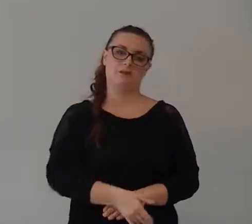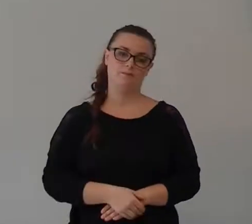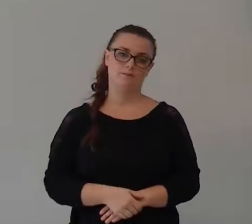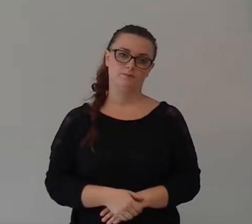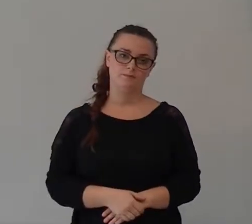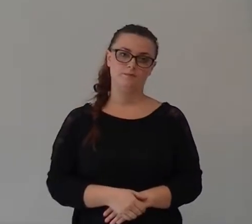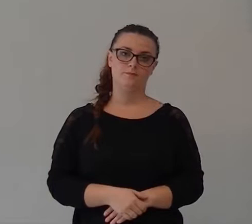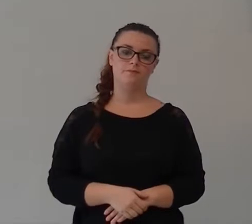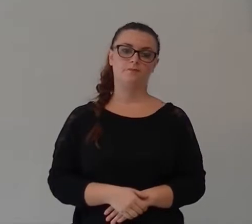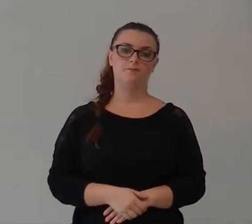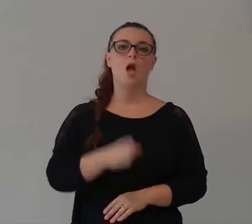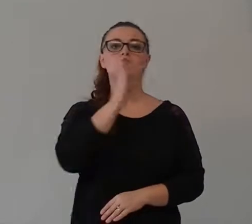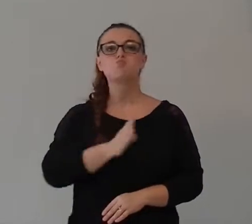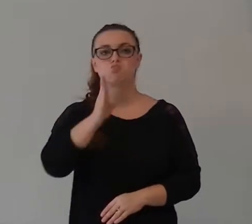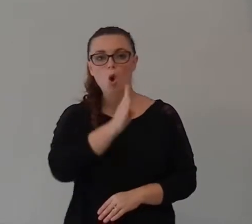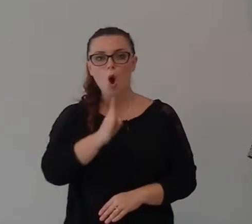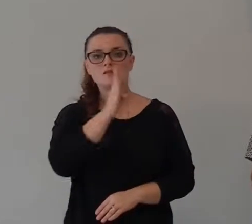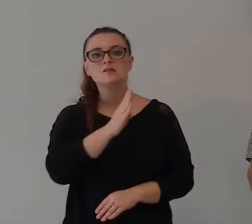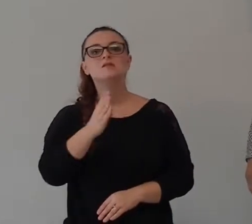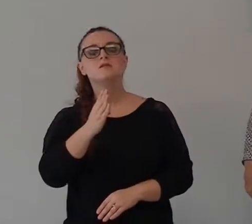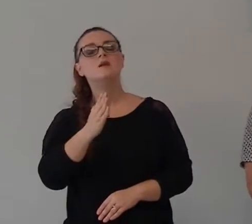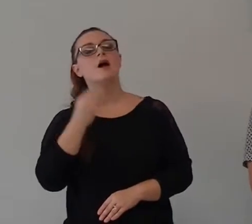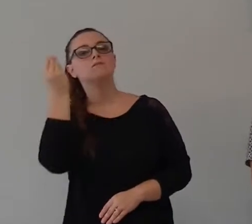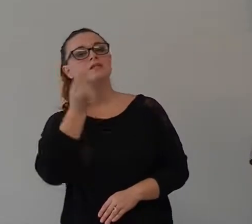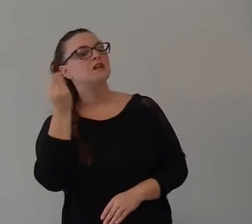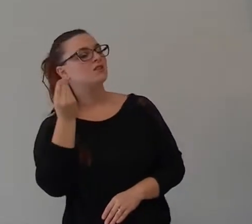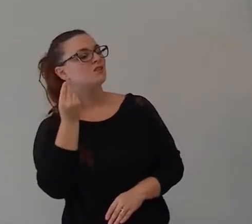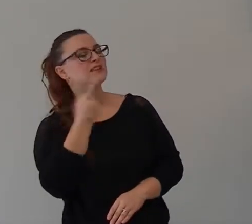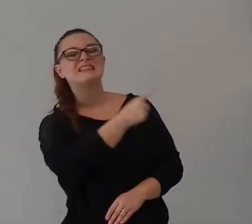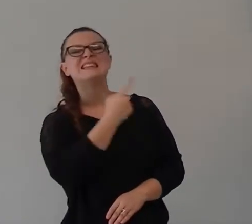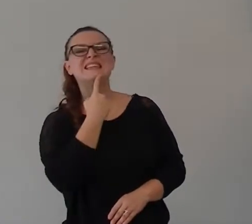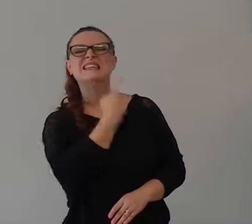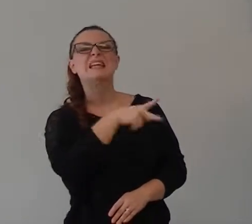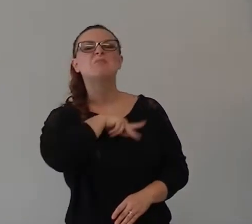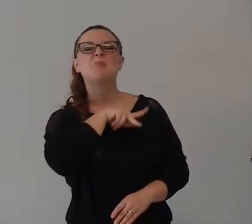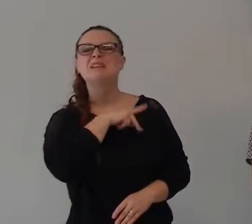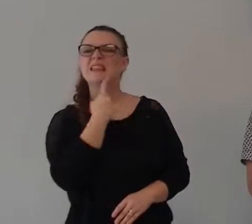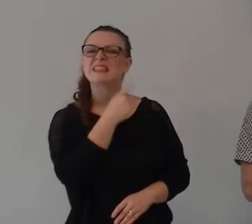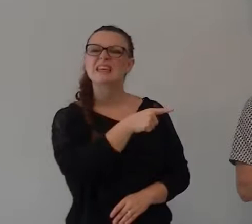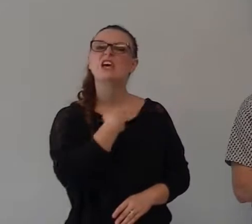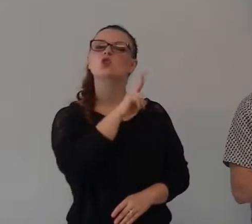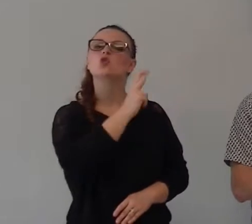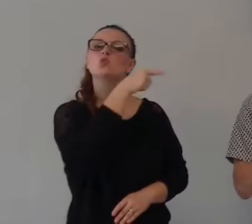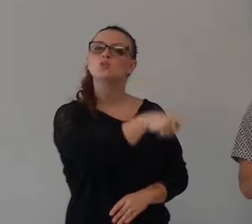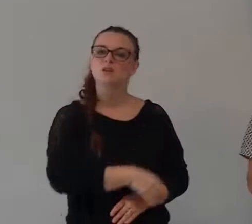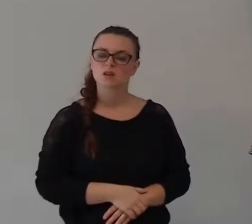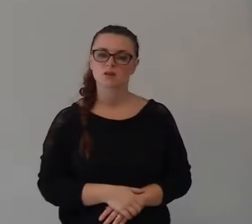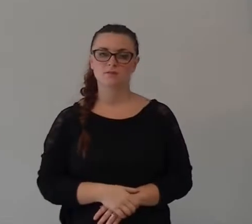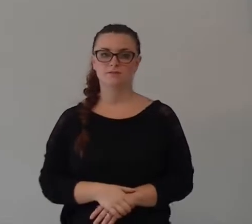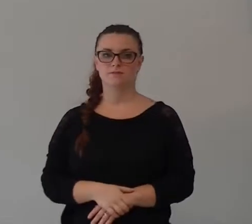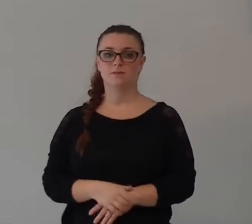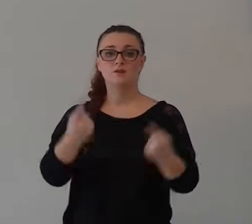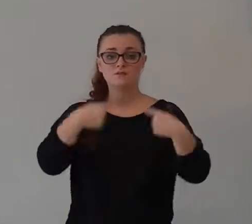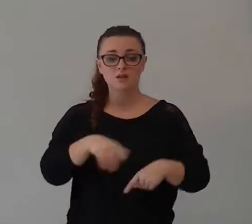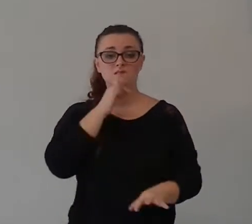costante. Boaz aveva chiesto di chi fosse Ruth, non chi era Ruth. E la sua reazione dimostra che